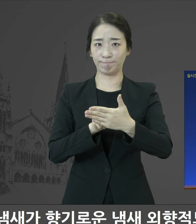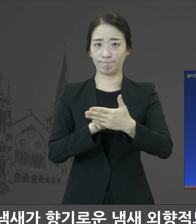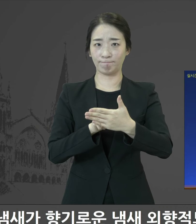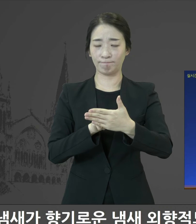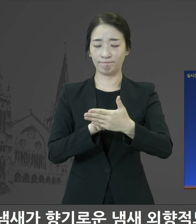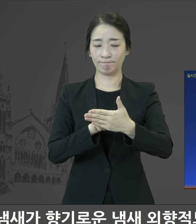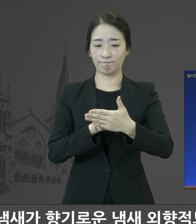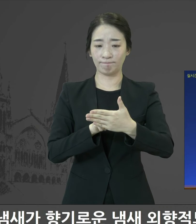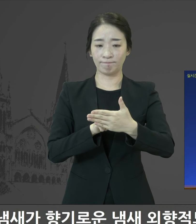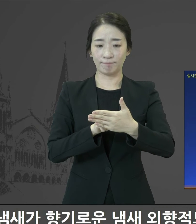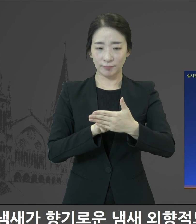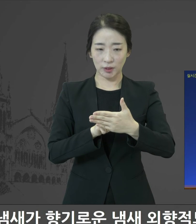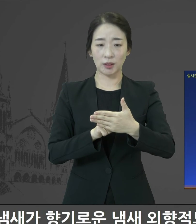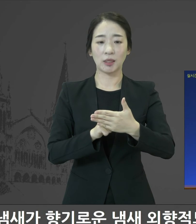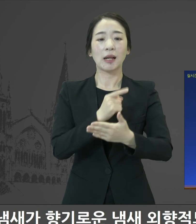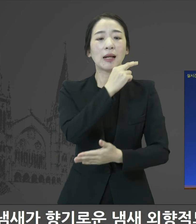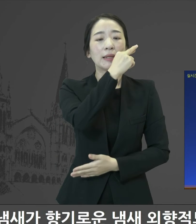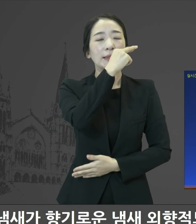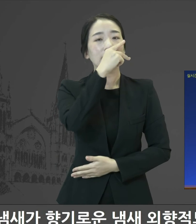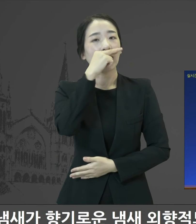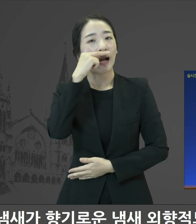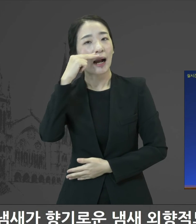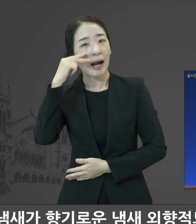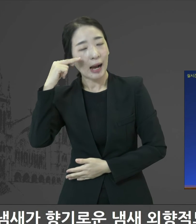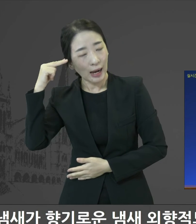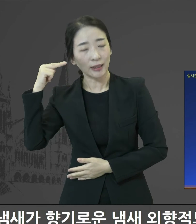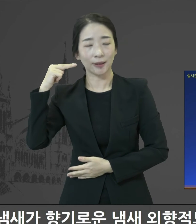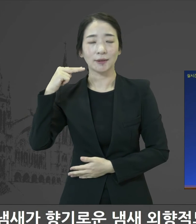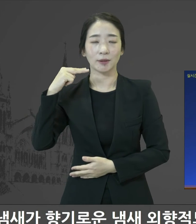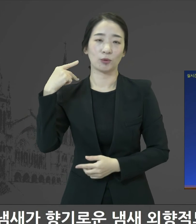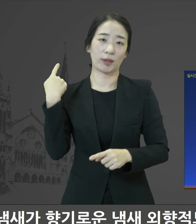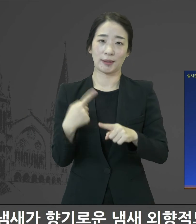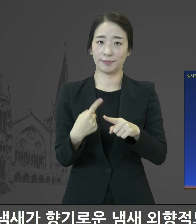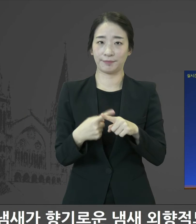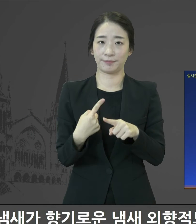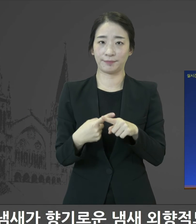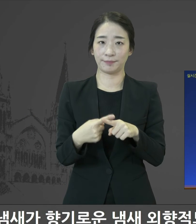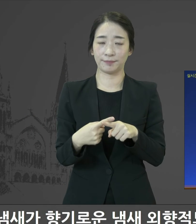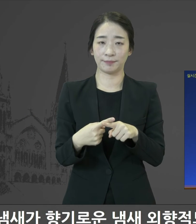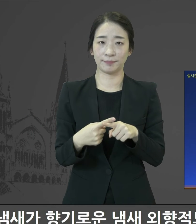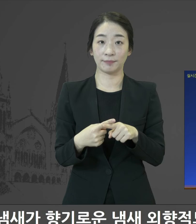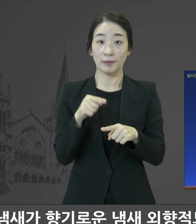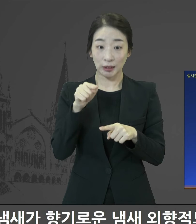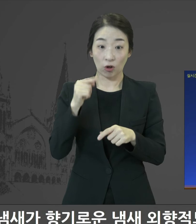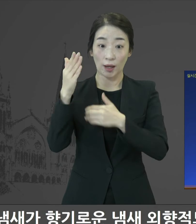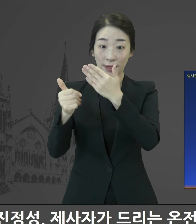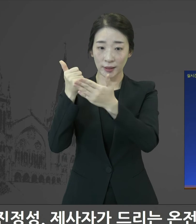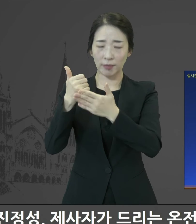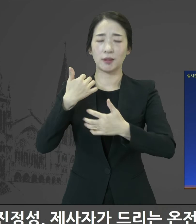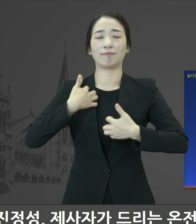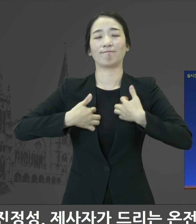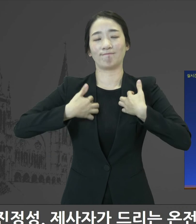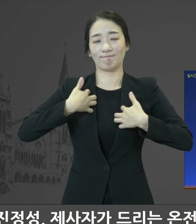마음, 이것을 향기라고 말할 수 있는 겁니다. 하나님은 그걸 기뻐 받으신다는